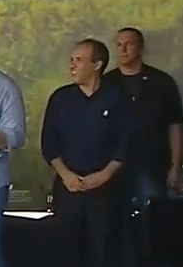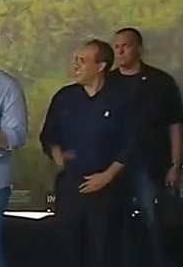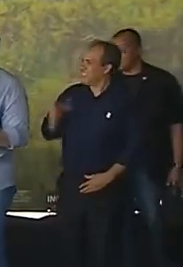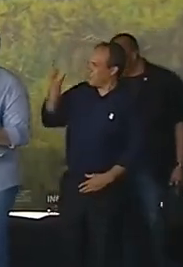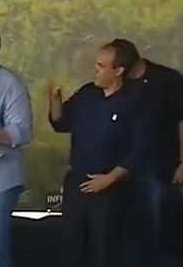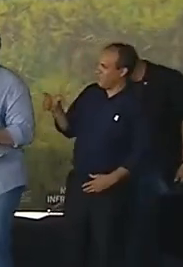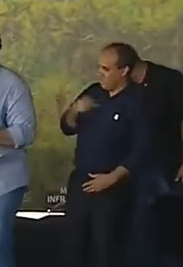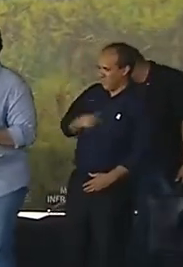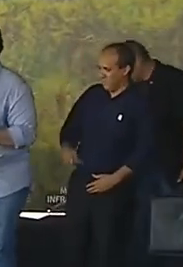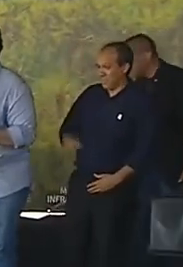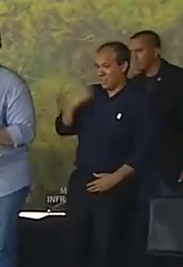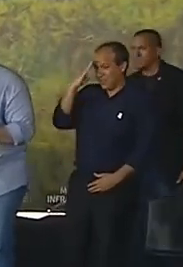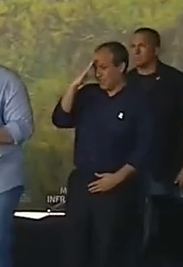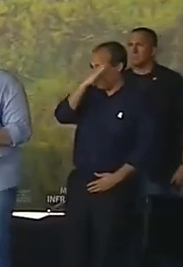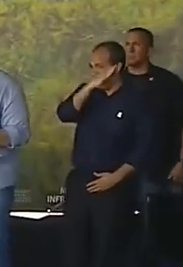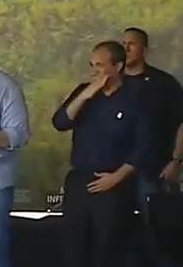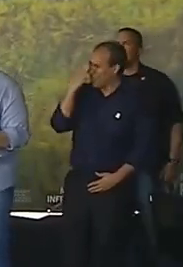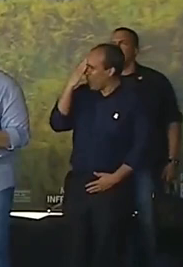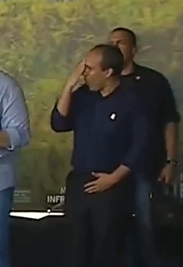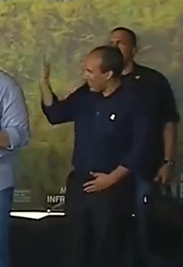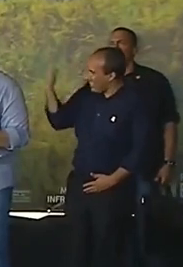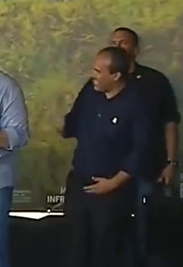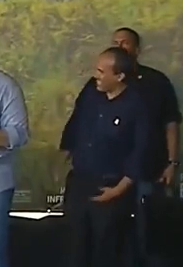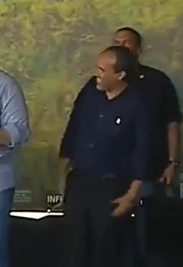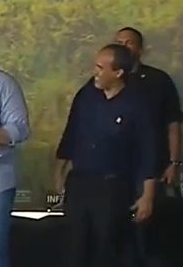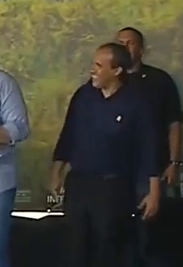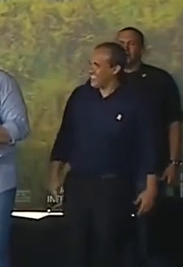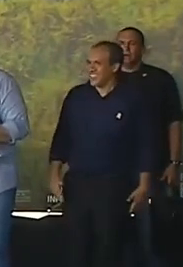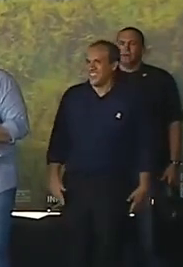Presidente Bolsonaro, obrigado.